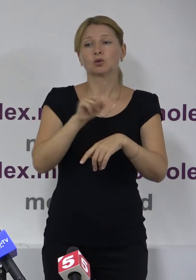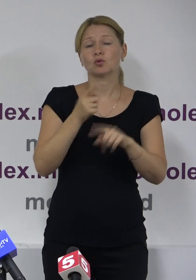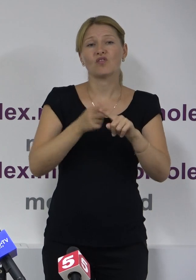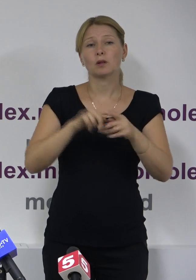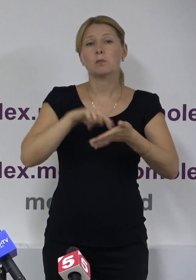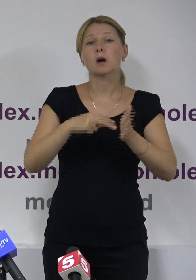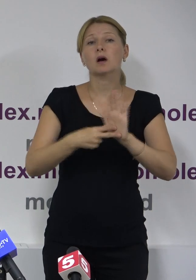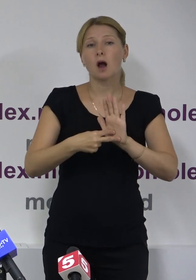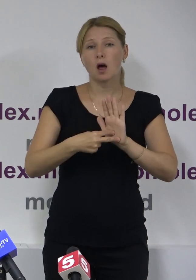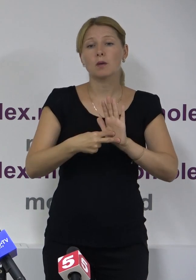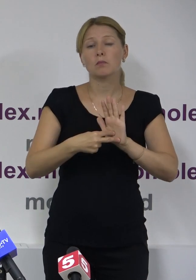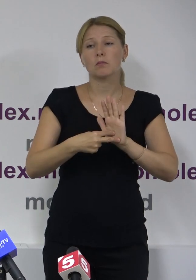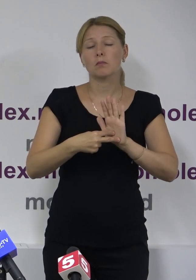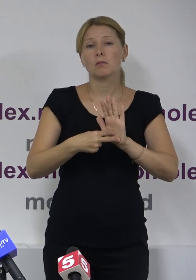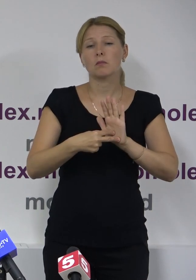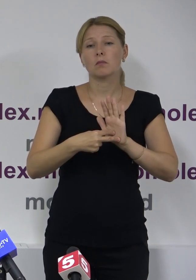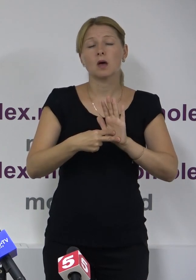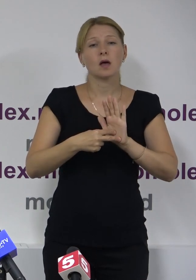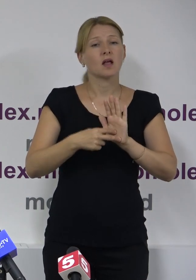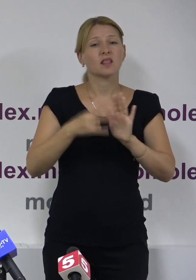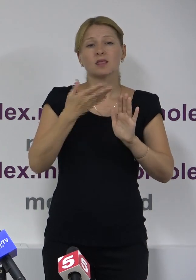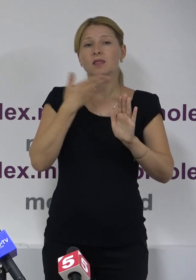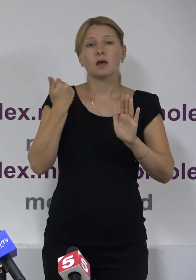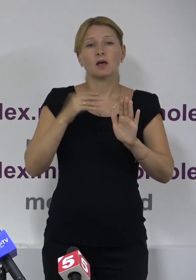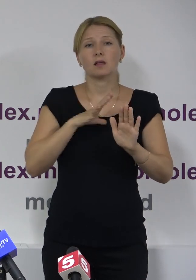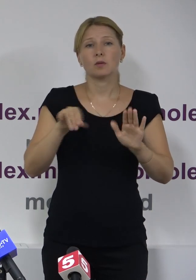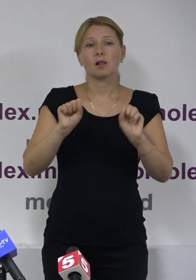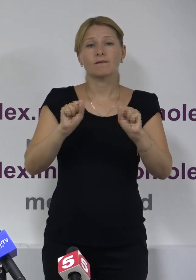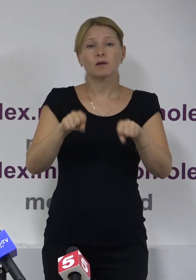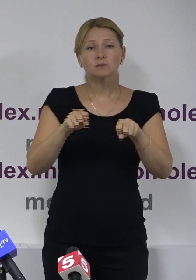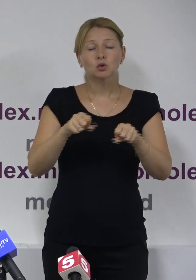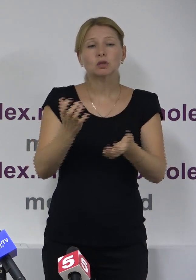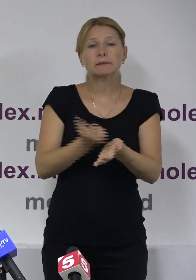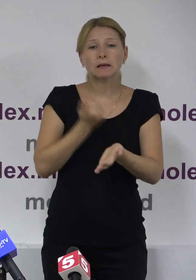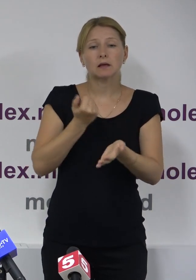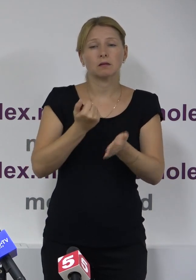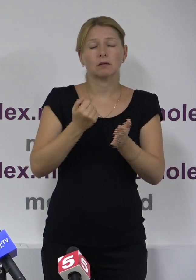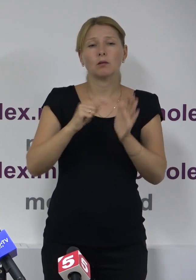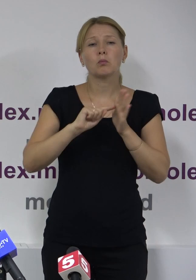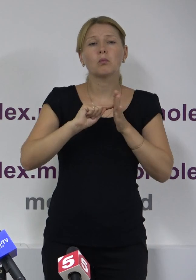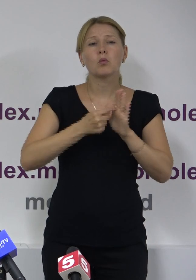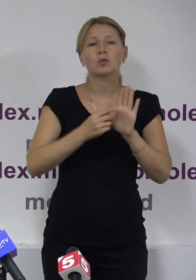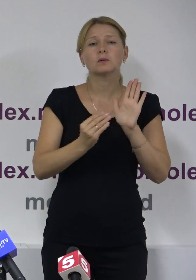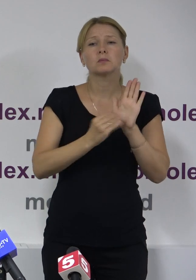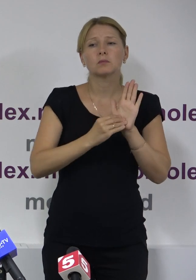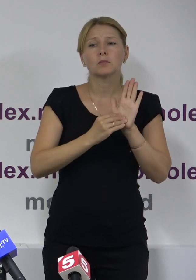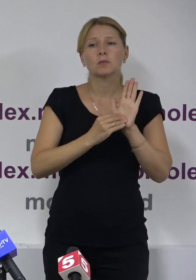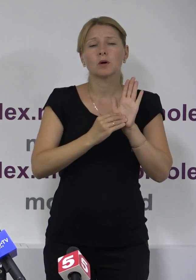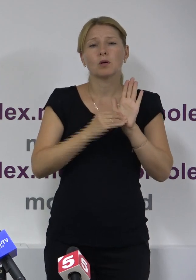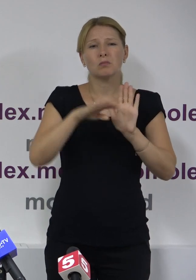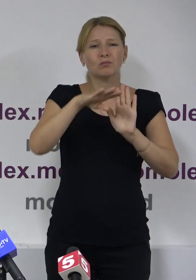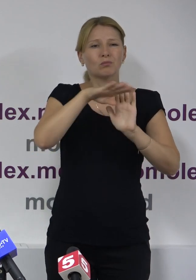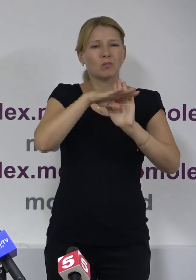programul calendaristic al Comisiei Electorale Centrale nu putem găsi la această etapă și din câte cunoaștem se pare că nu există niciun alt